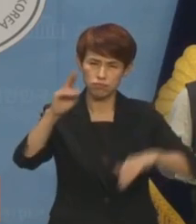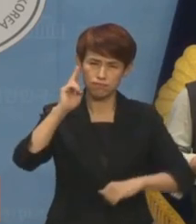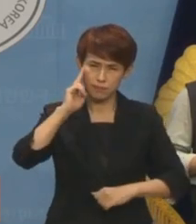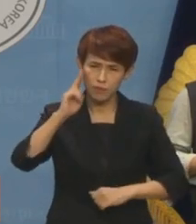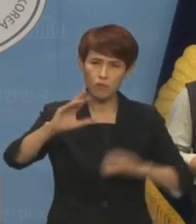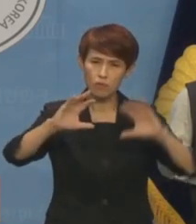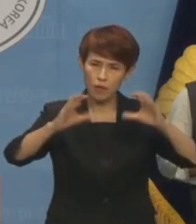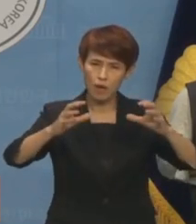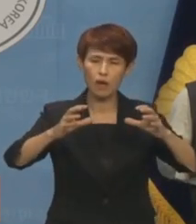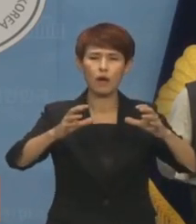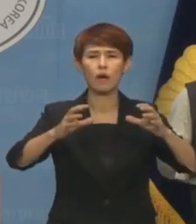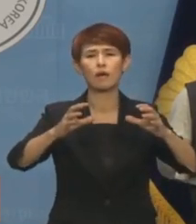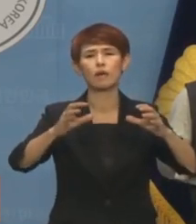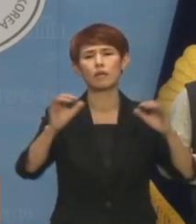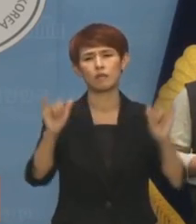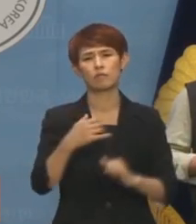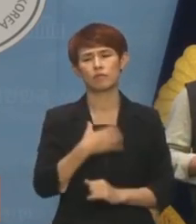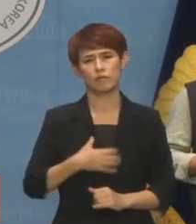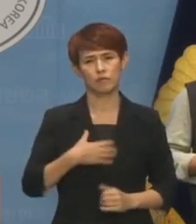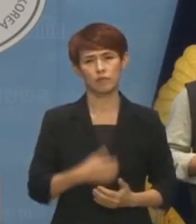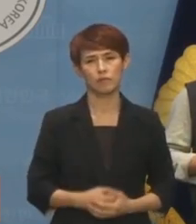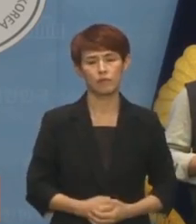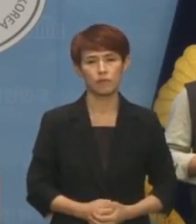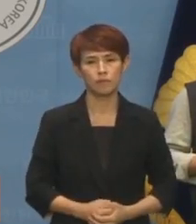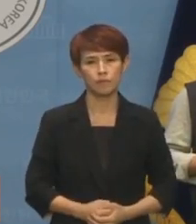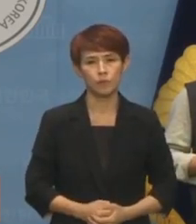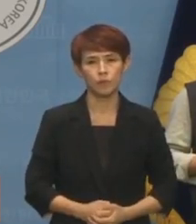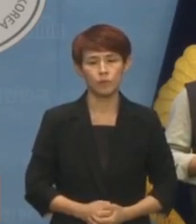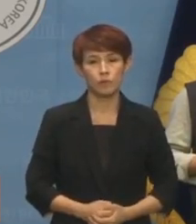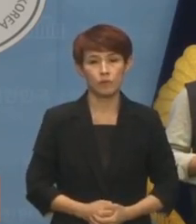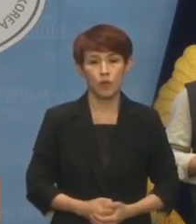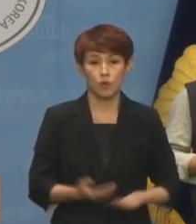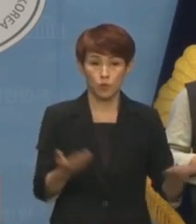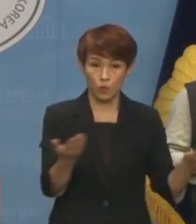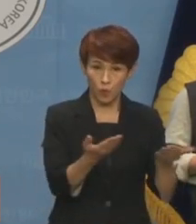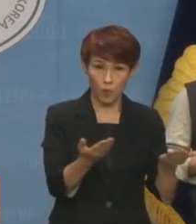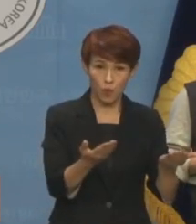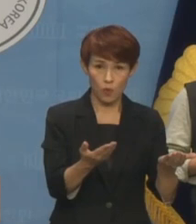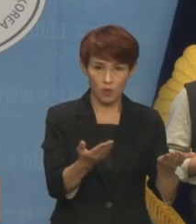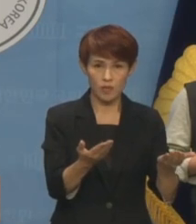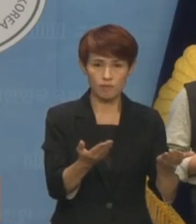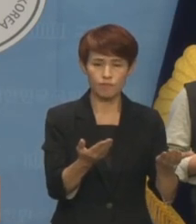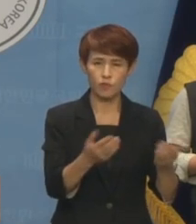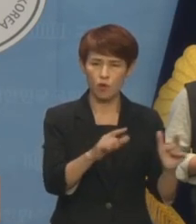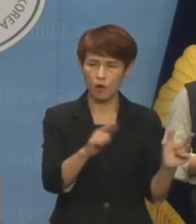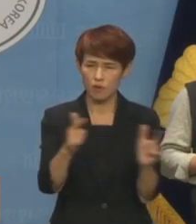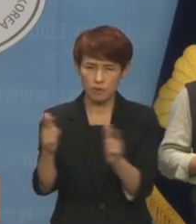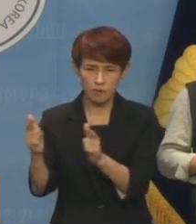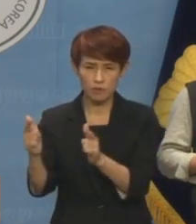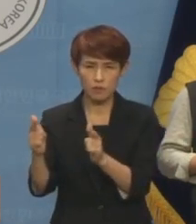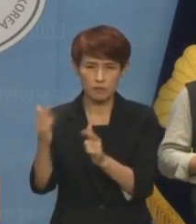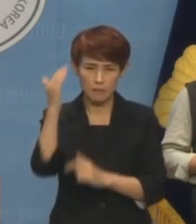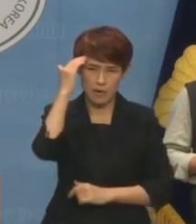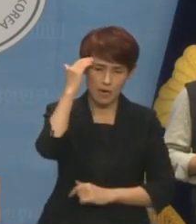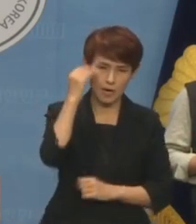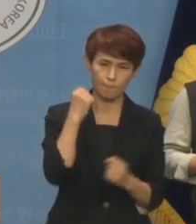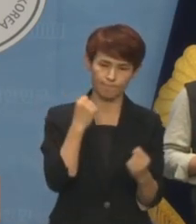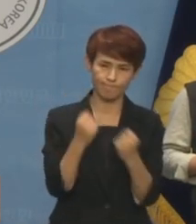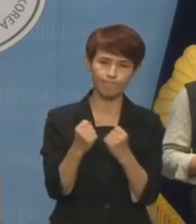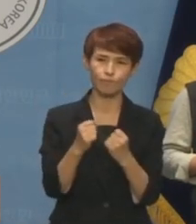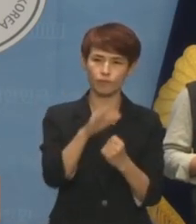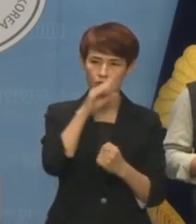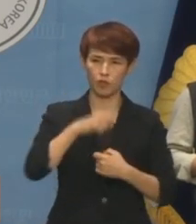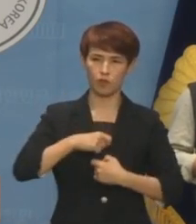국가로 전락하게 만들 것입니다. 노동이 여러 장애물을 무릅쓰고 정의로운